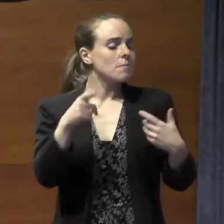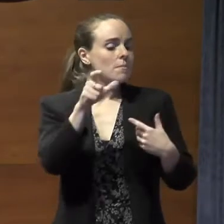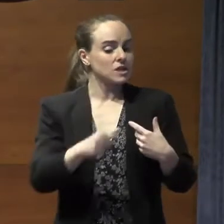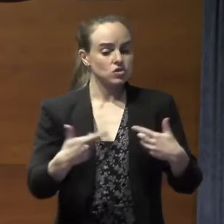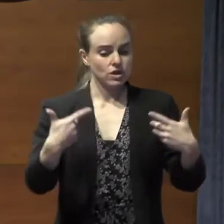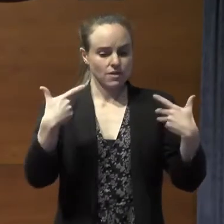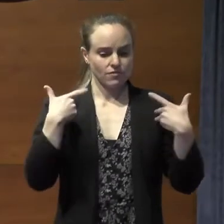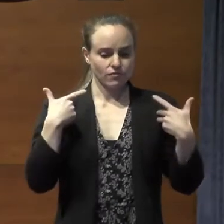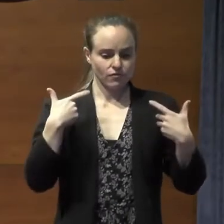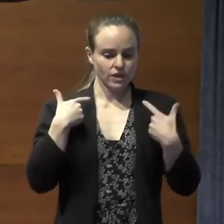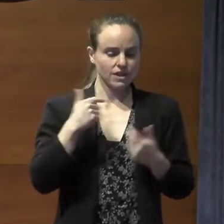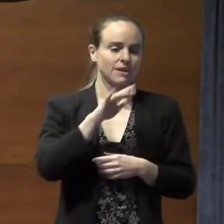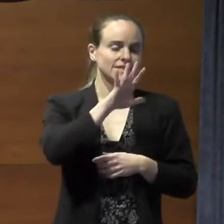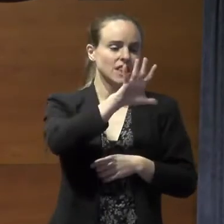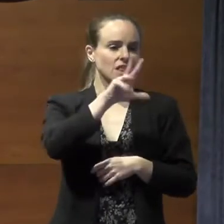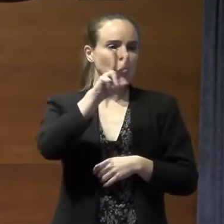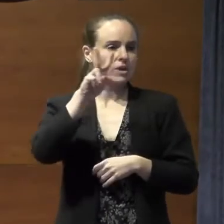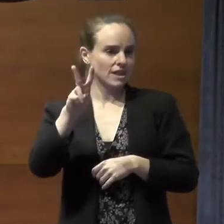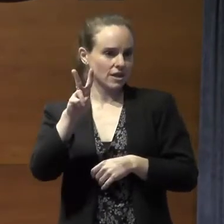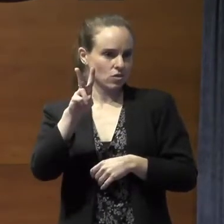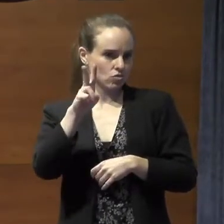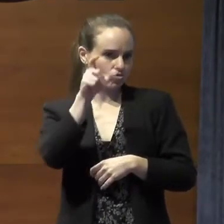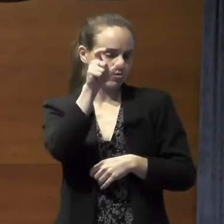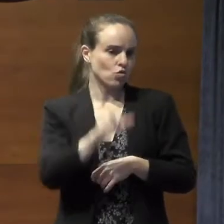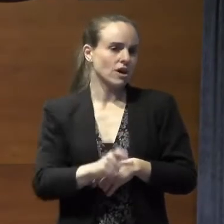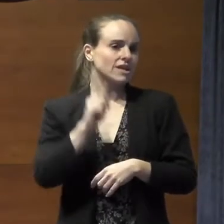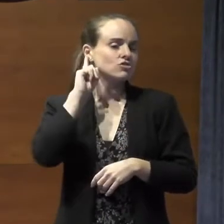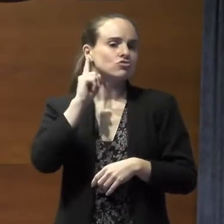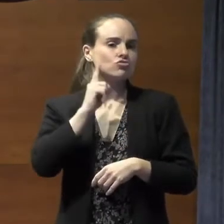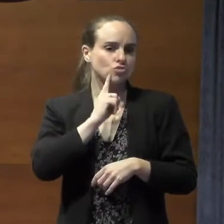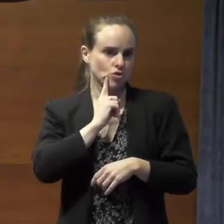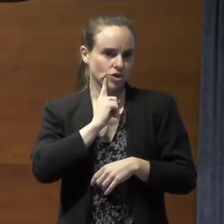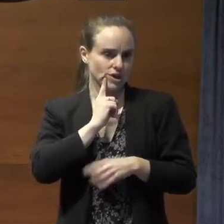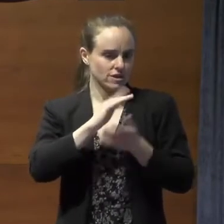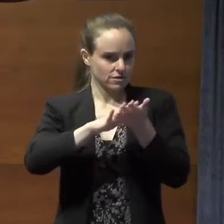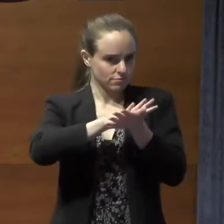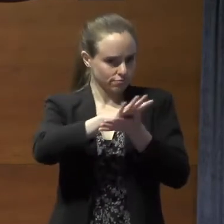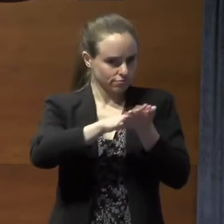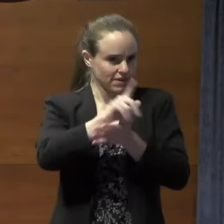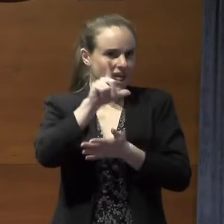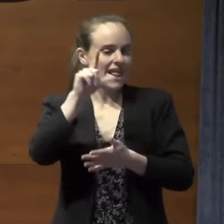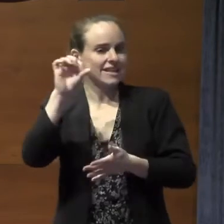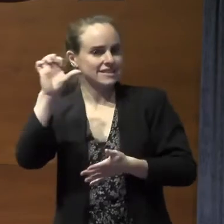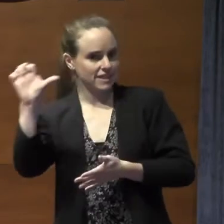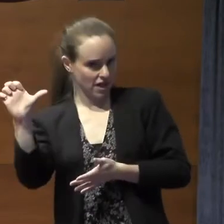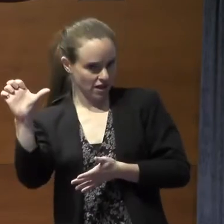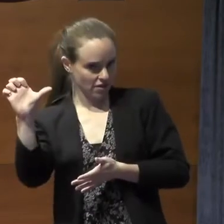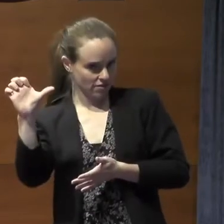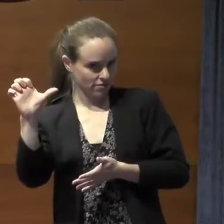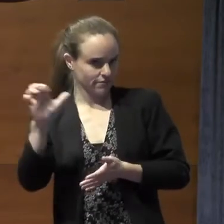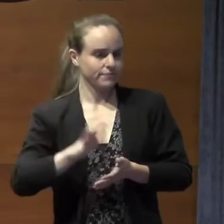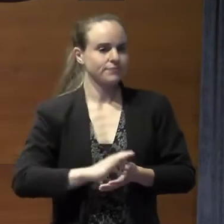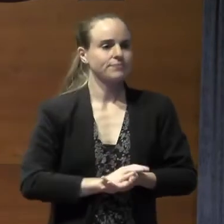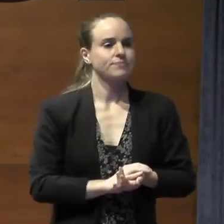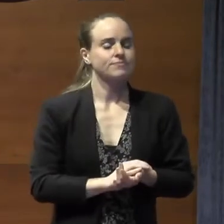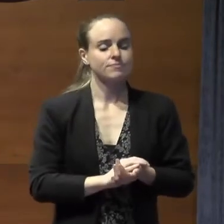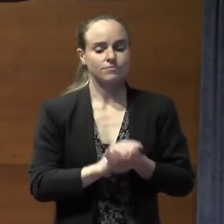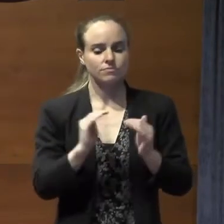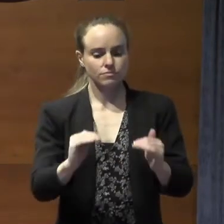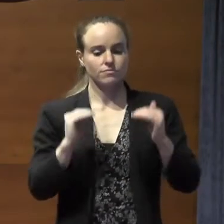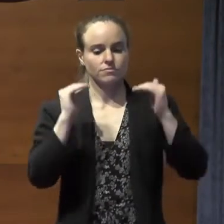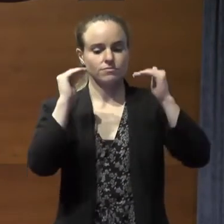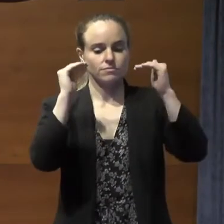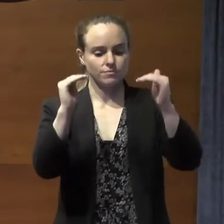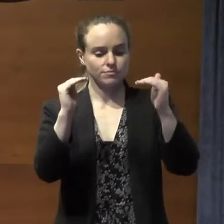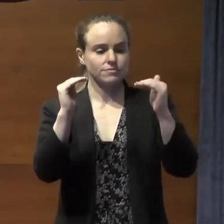hablan, tenemos 52 víctimas con LSE, que son mujeres sordas signantes de